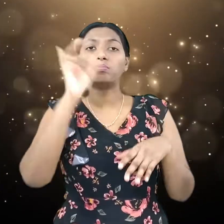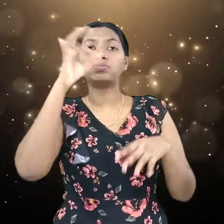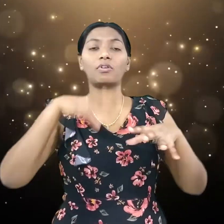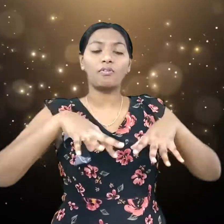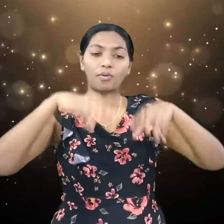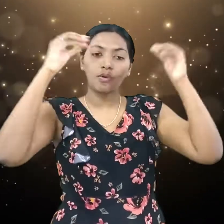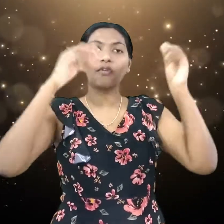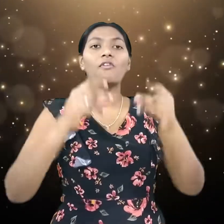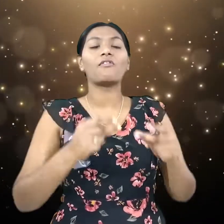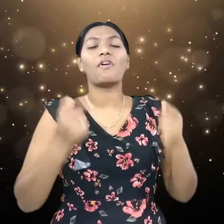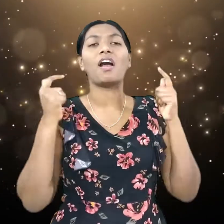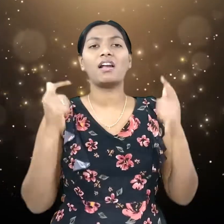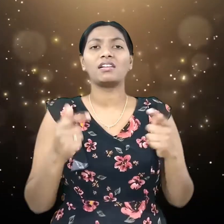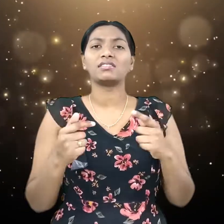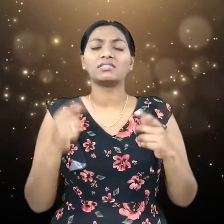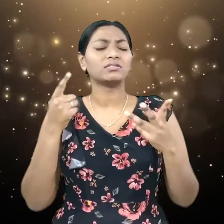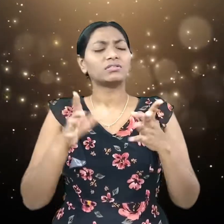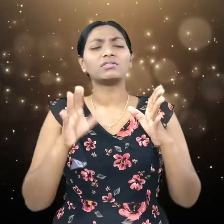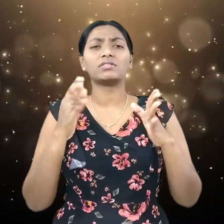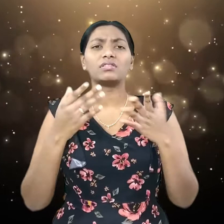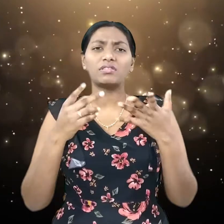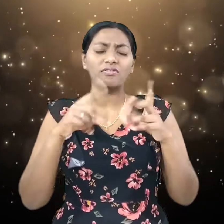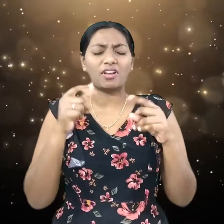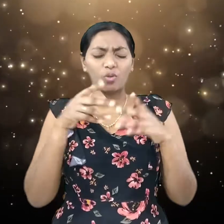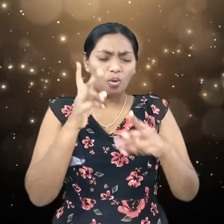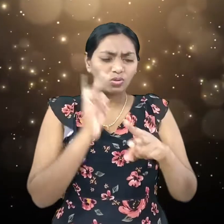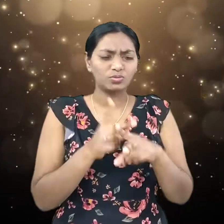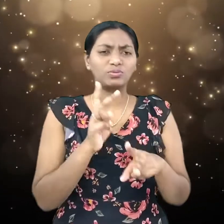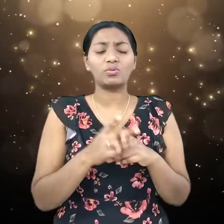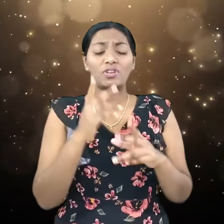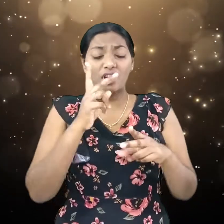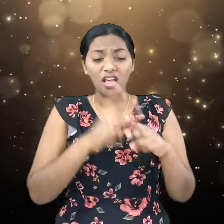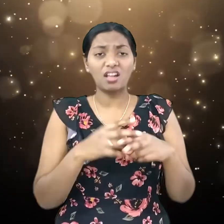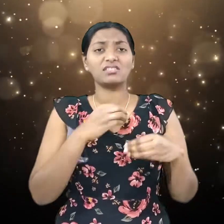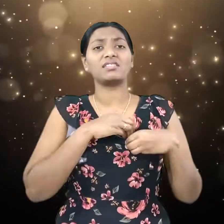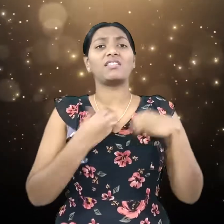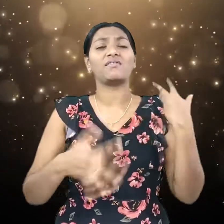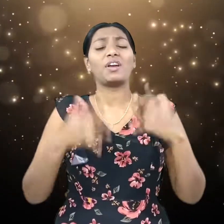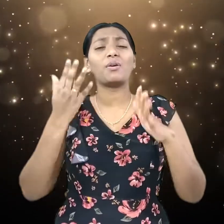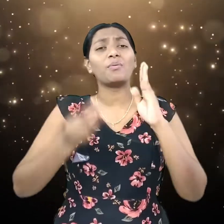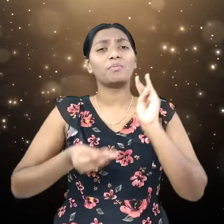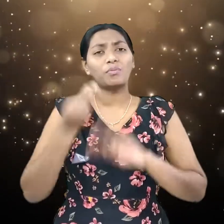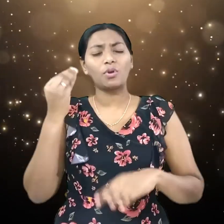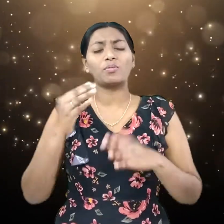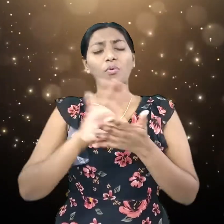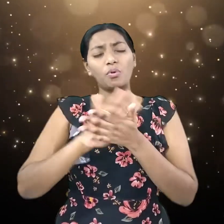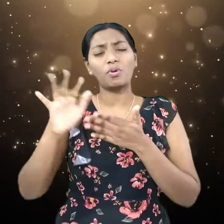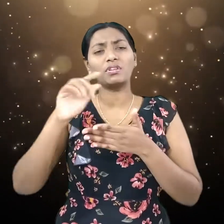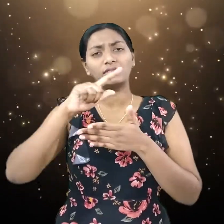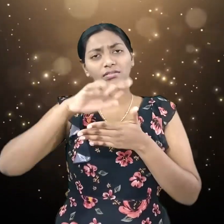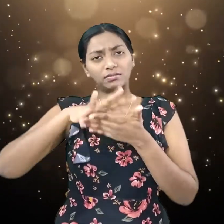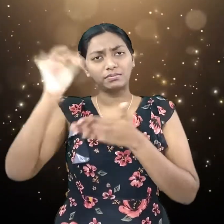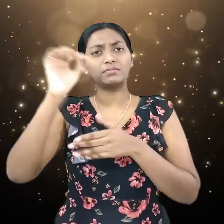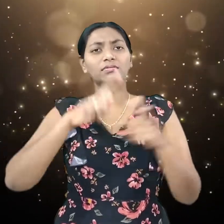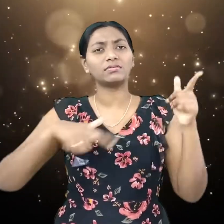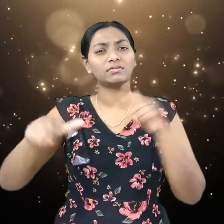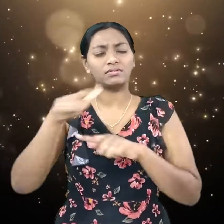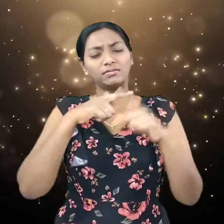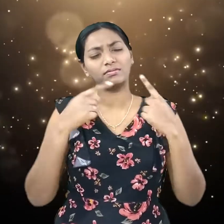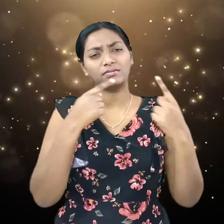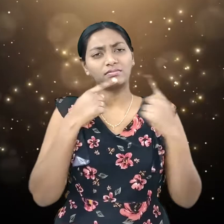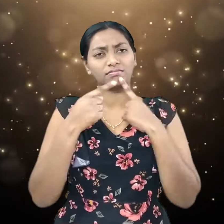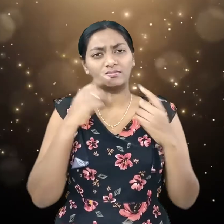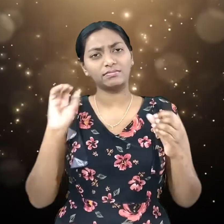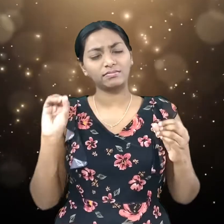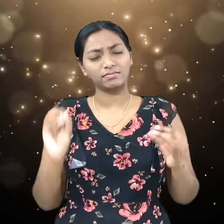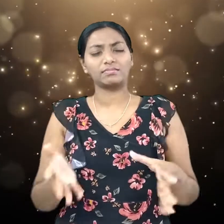अका अल आई जते ई अज्जे जहे अरे जबाद के ई अका रे की